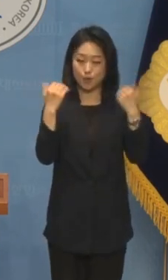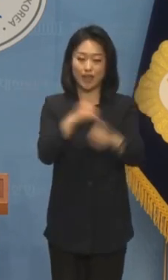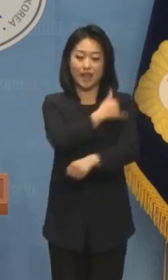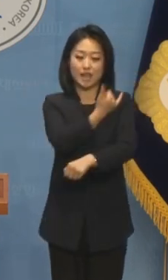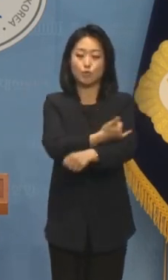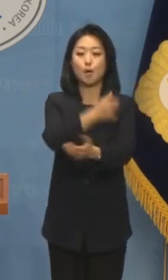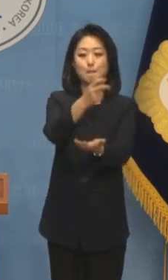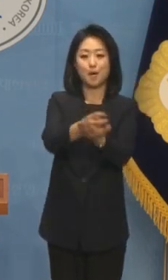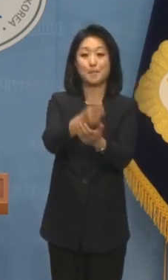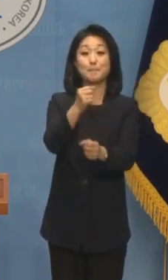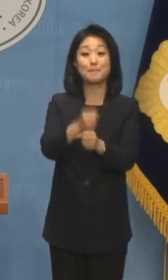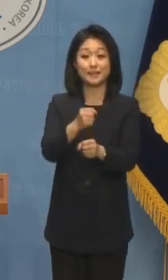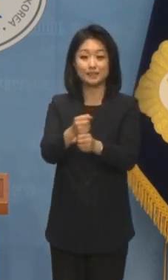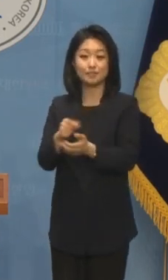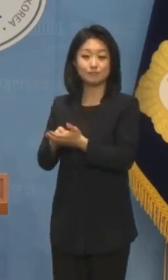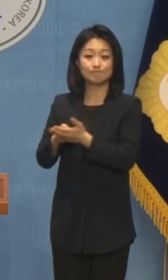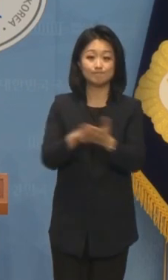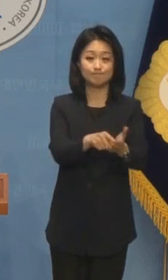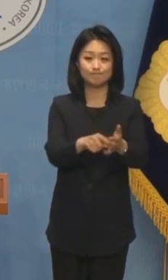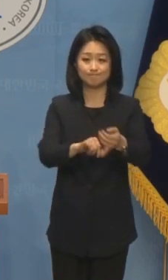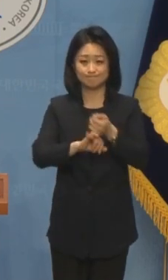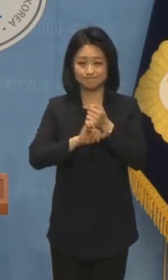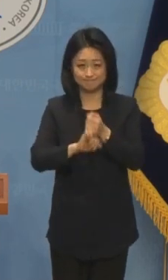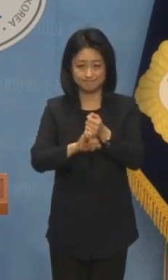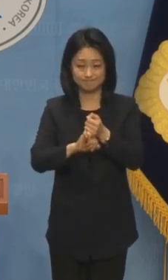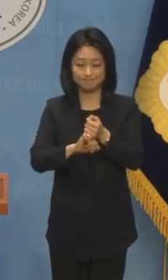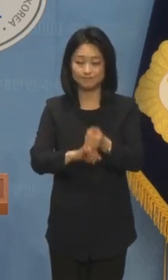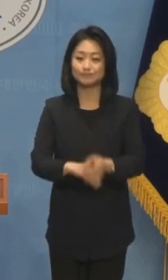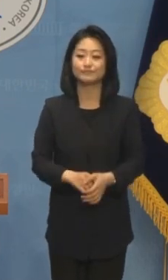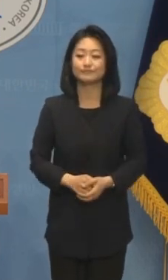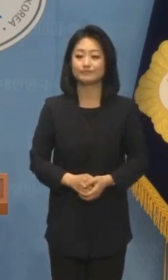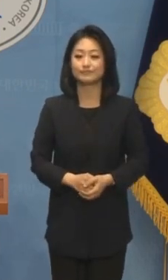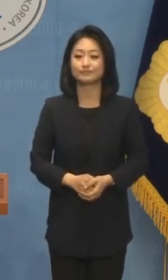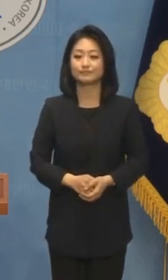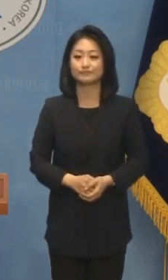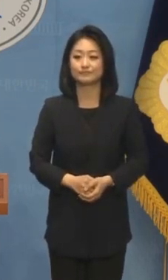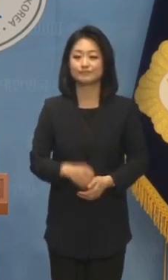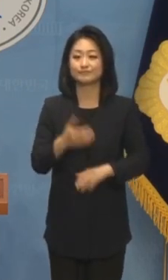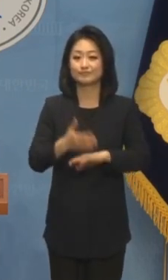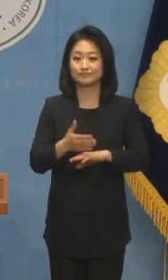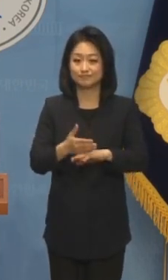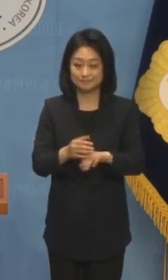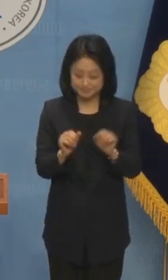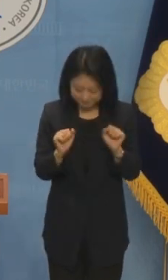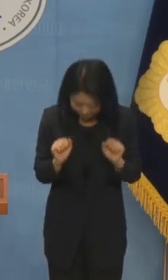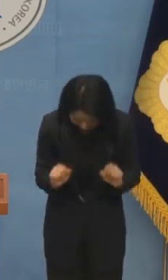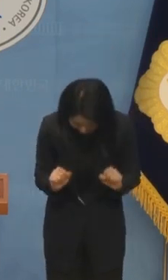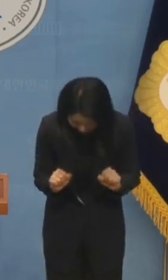인권법을 만들도록 최선을 다하겠습니다. 감사합니다.